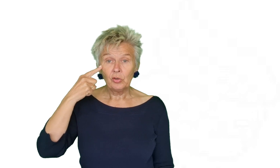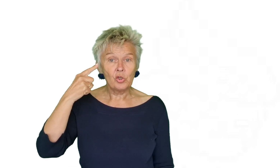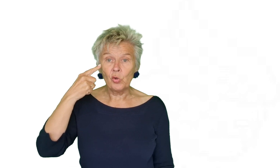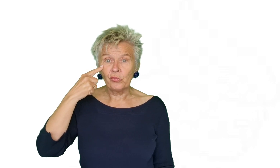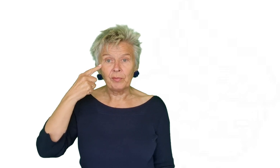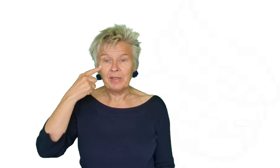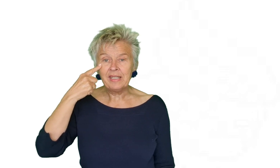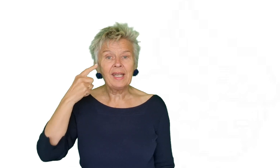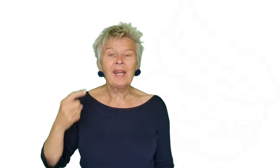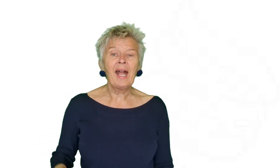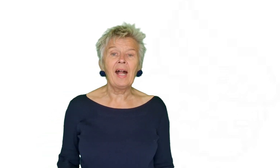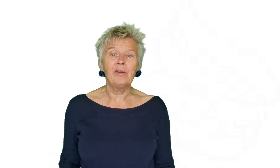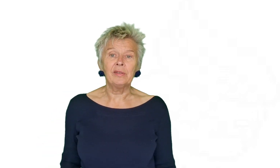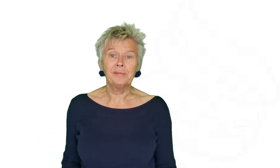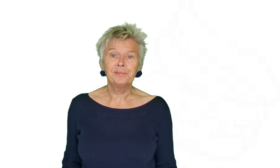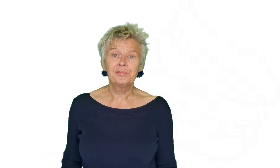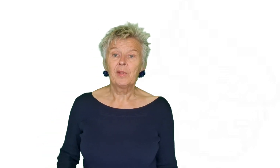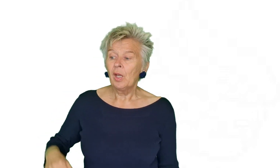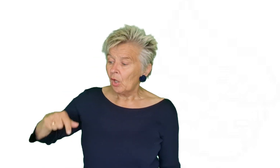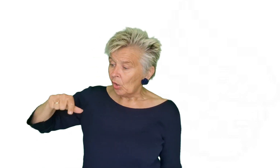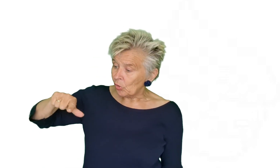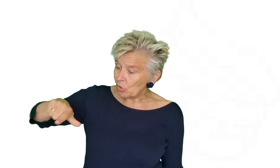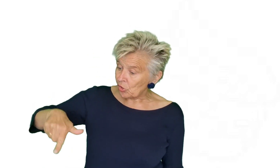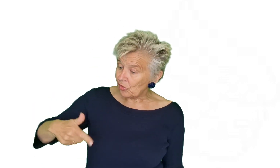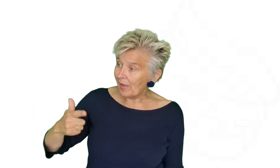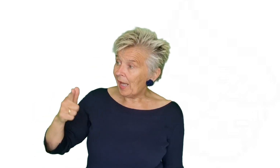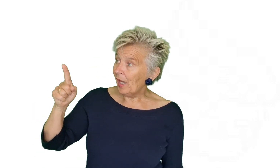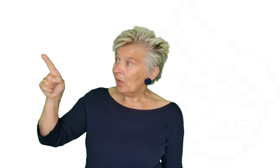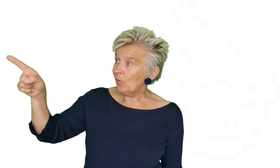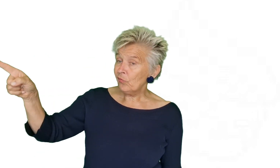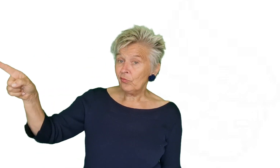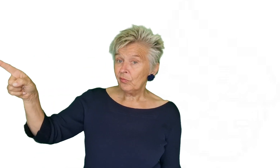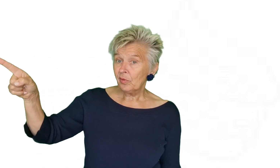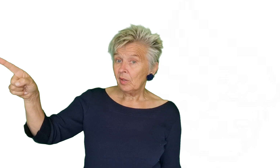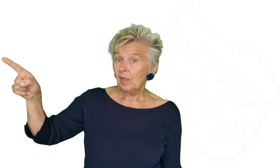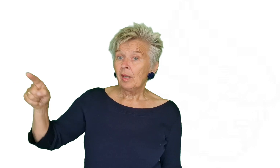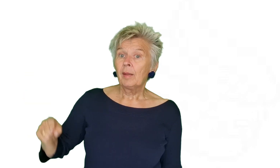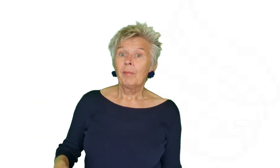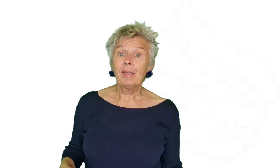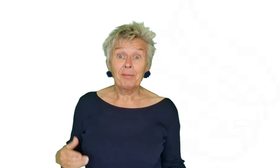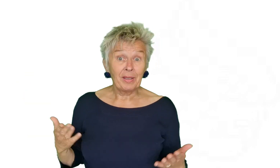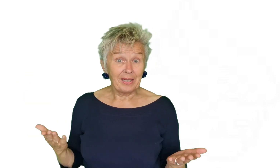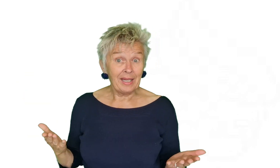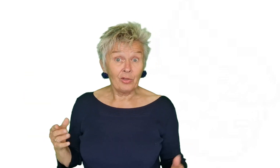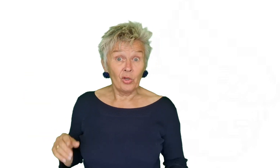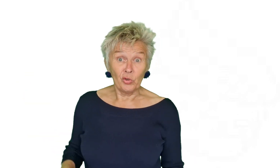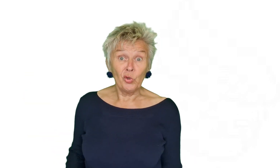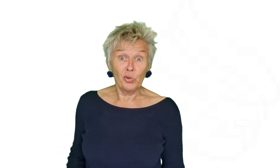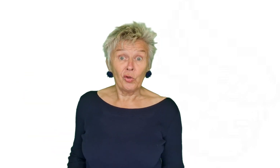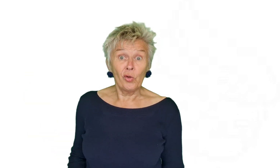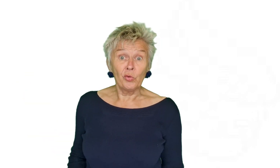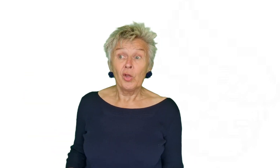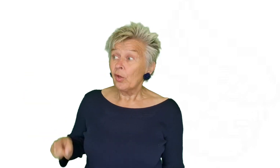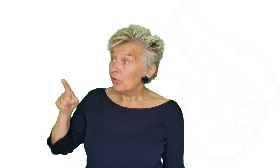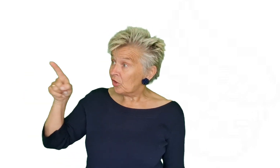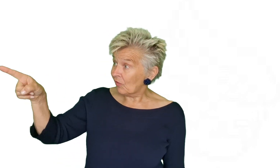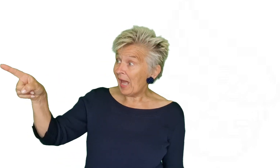je hoeft hem niet te herhalen. Dus 12. Met de kinderen kun je het ook gewoon